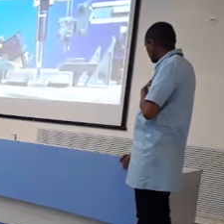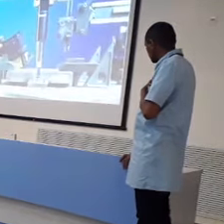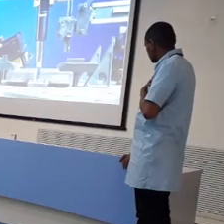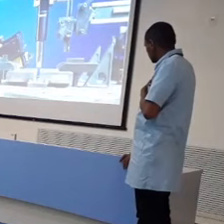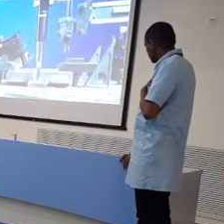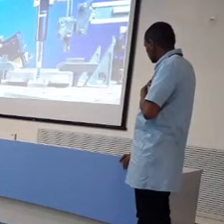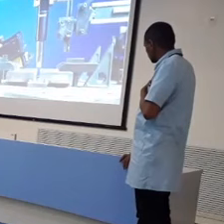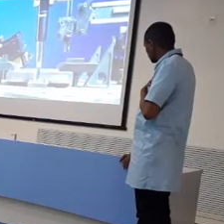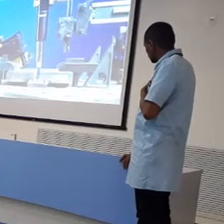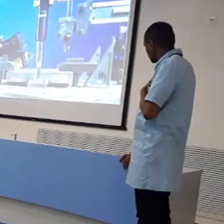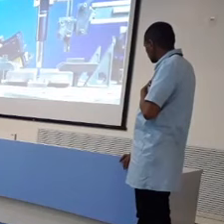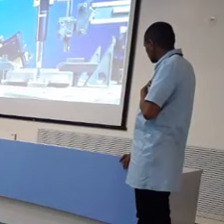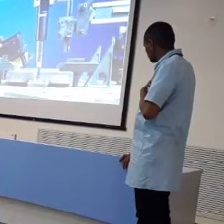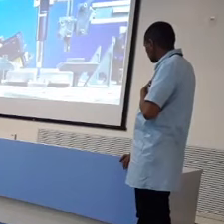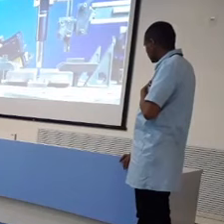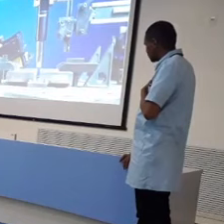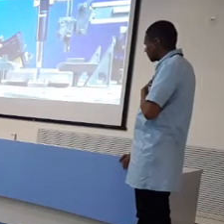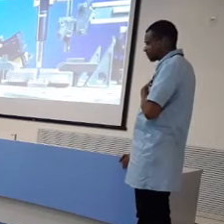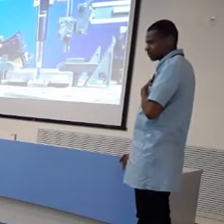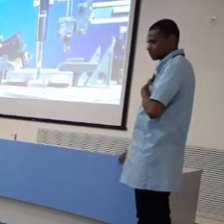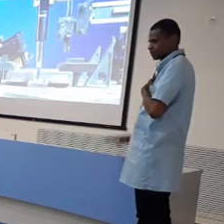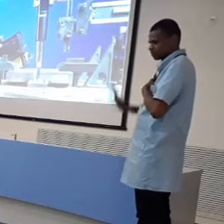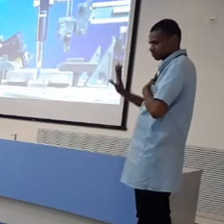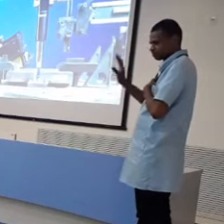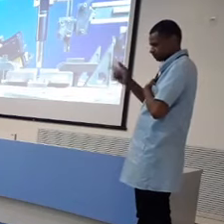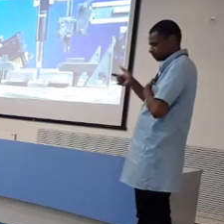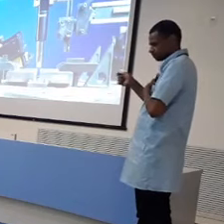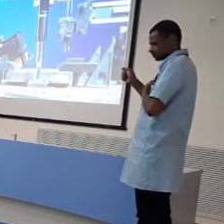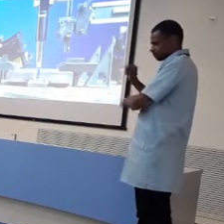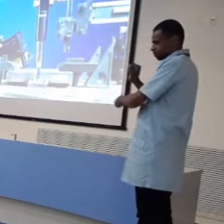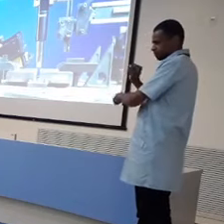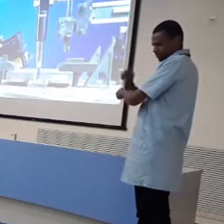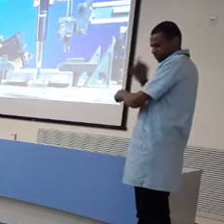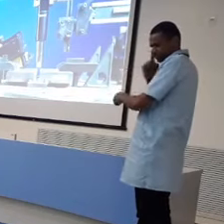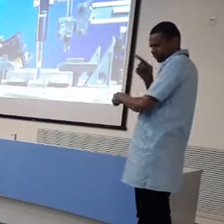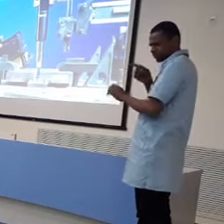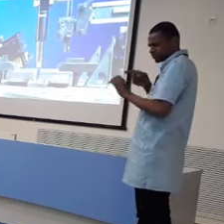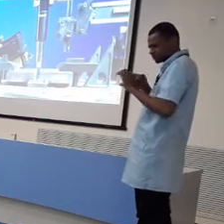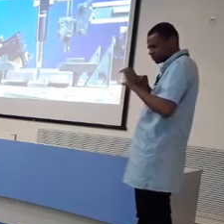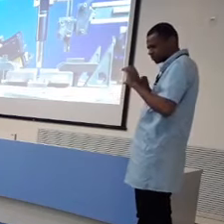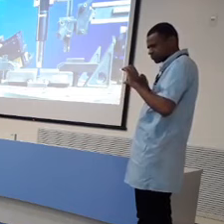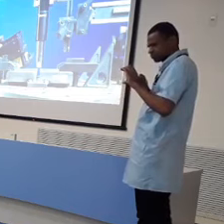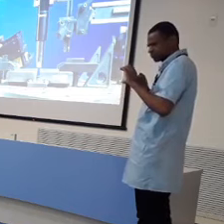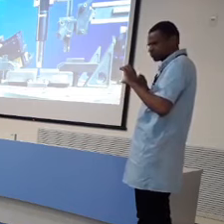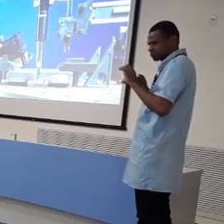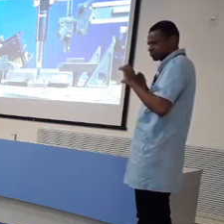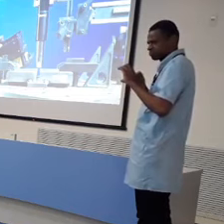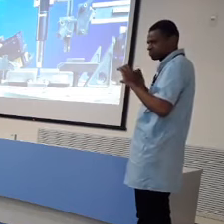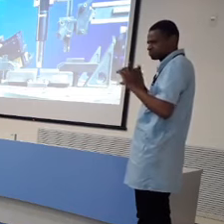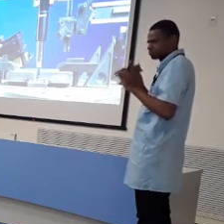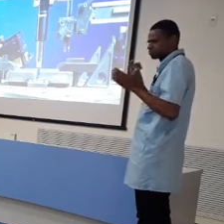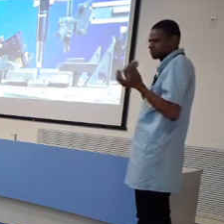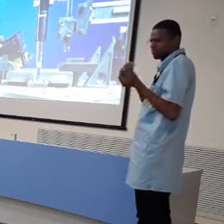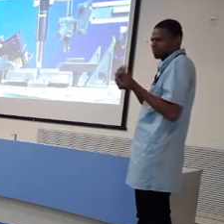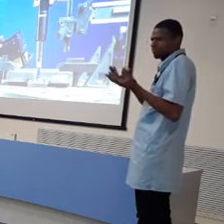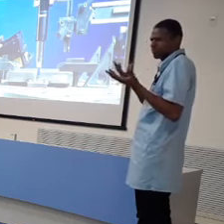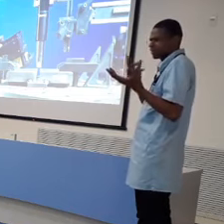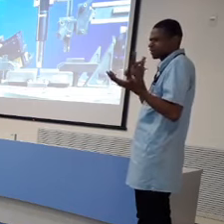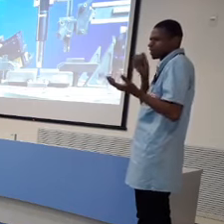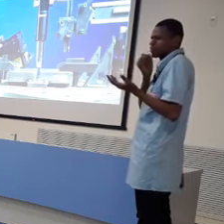preparation. Então, pessoal, vou dar um pause aqui só para explicar para vocês. O pessoal falou, ué, legal, gira ali, mas para que isso aí serve,